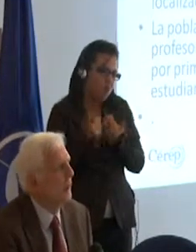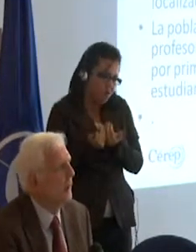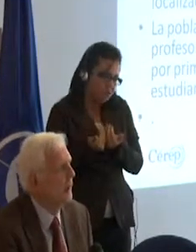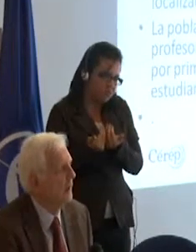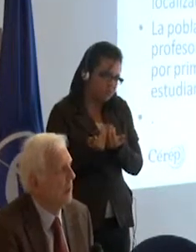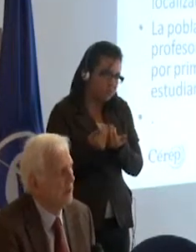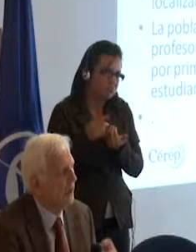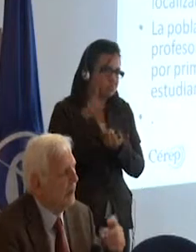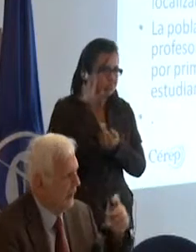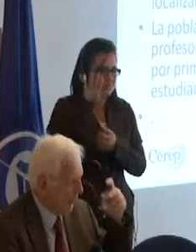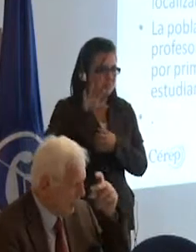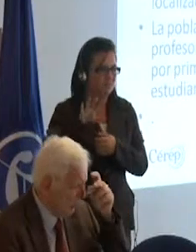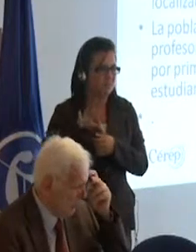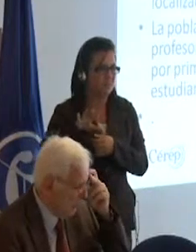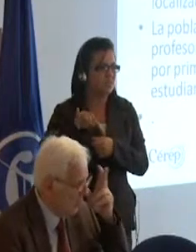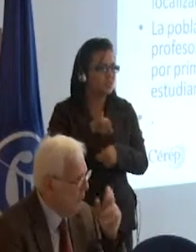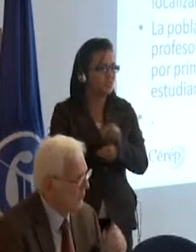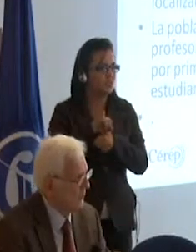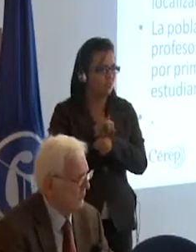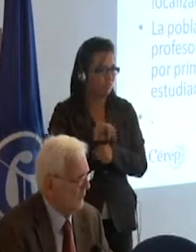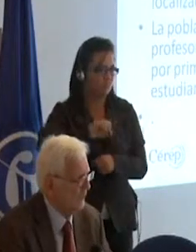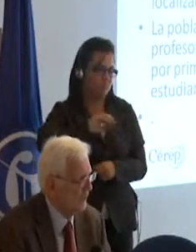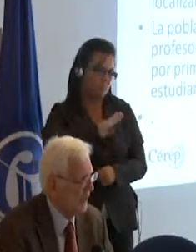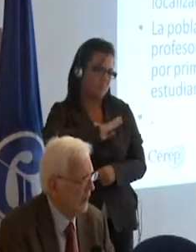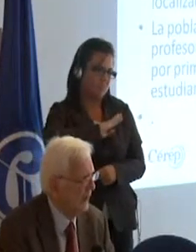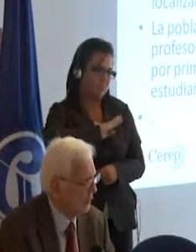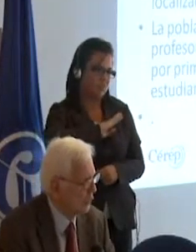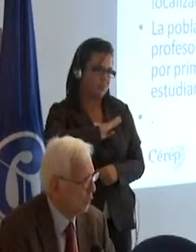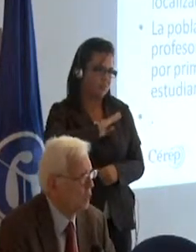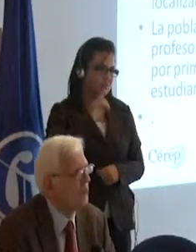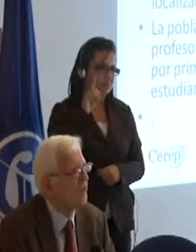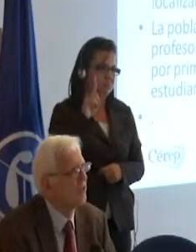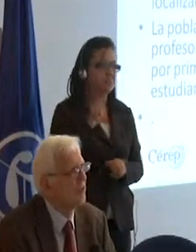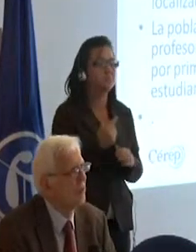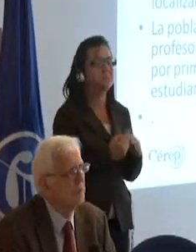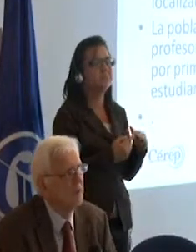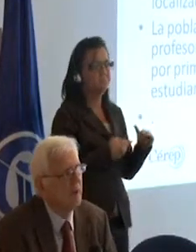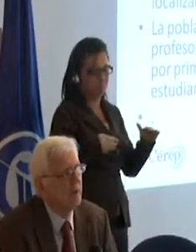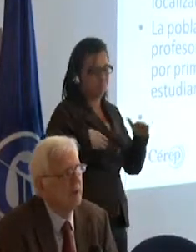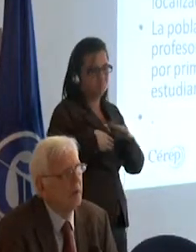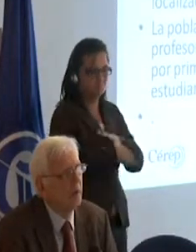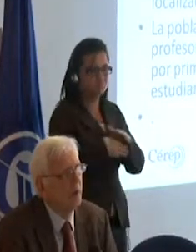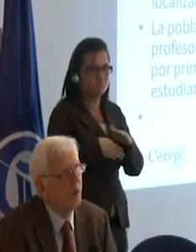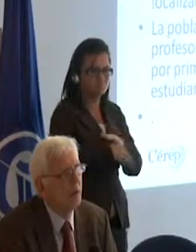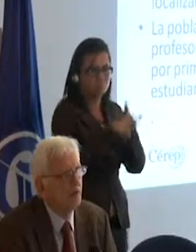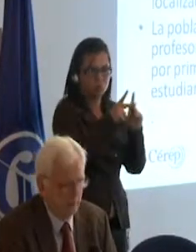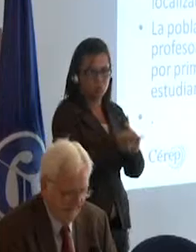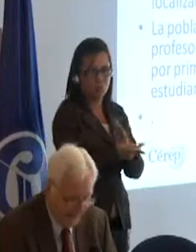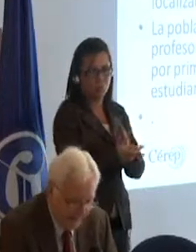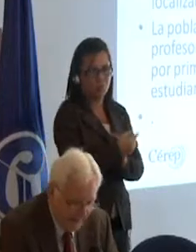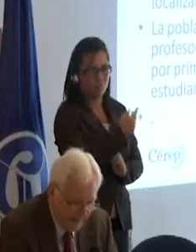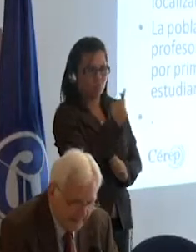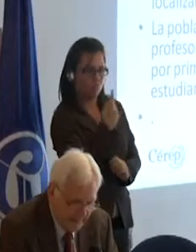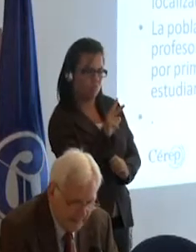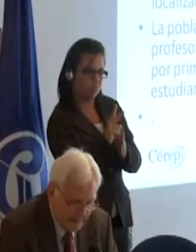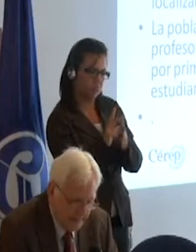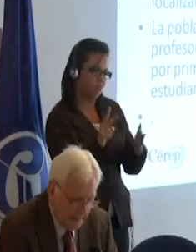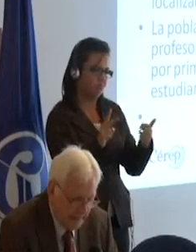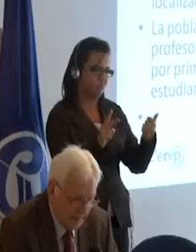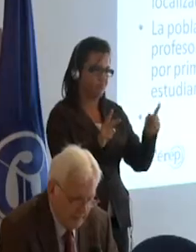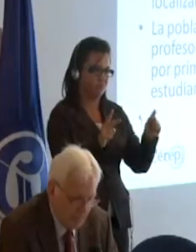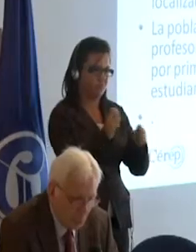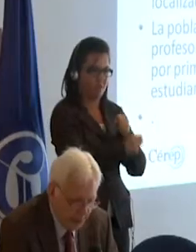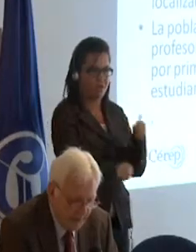un establecimiento de secundaria que recibe alumnos entre 12 y 16 años